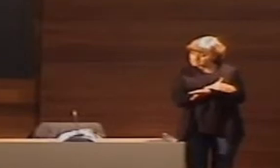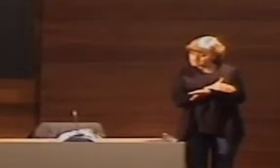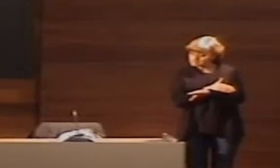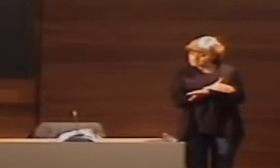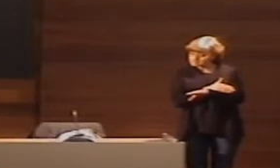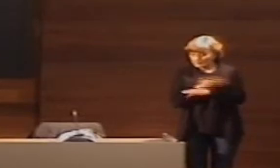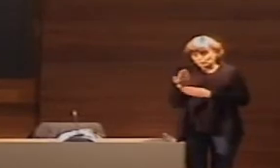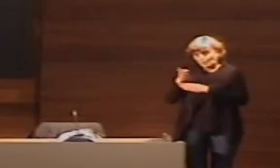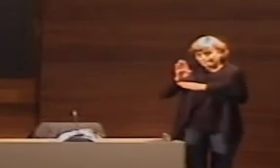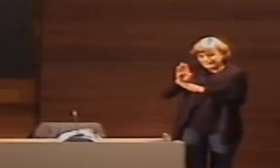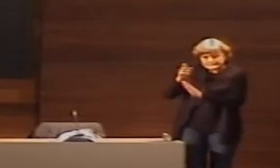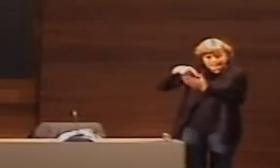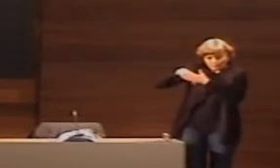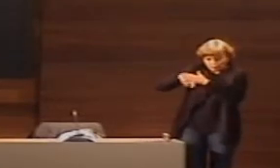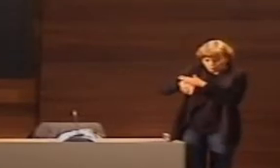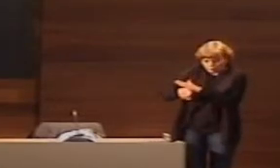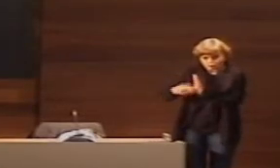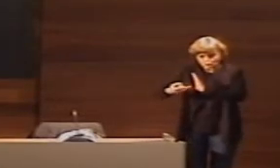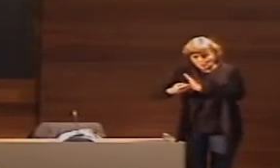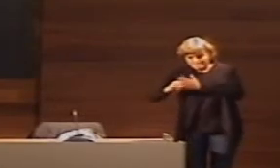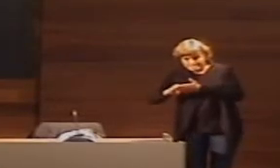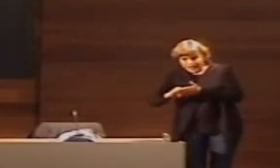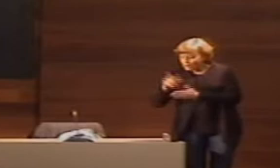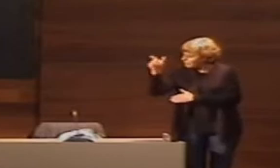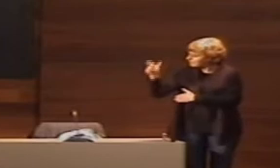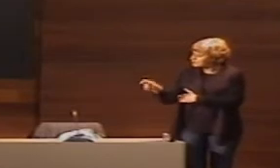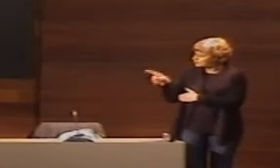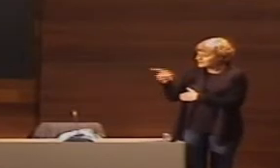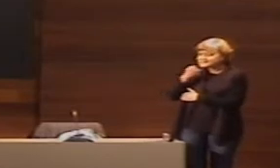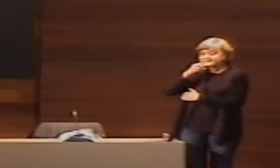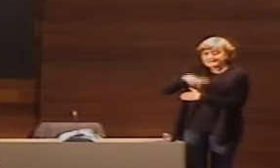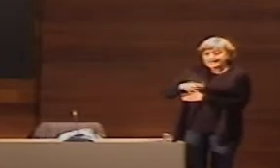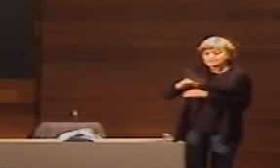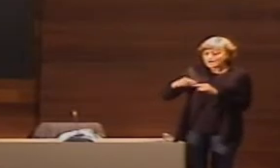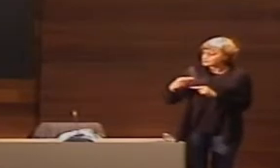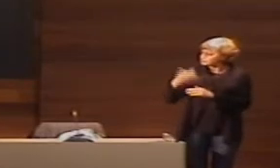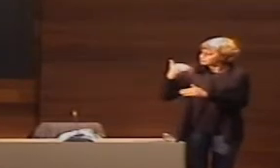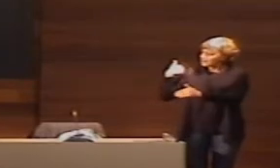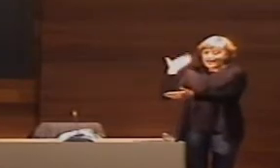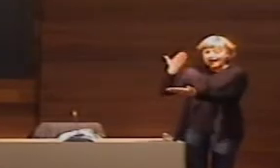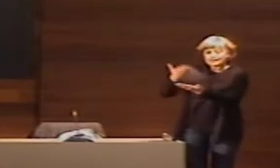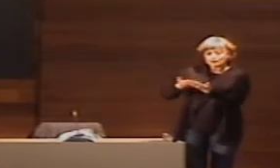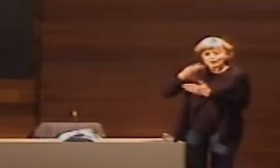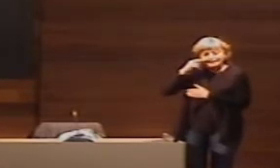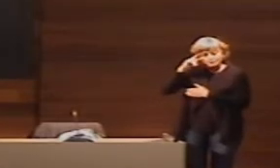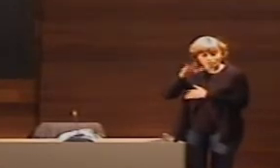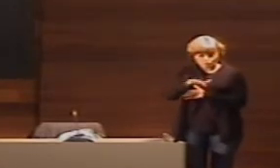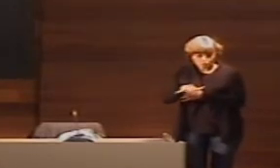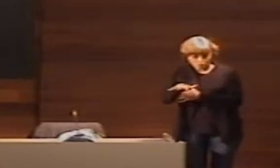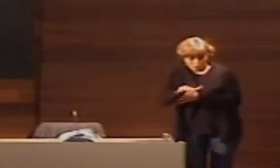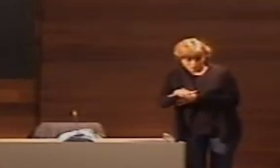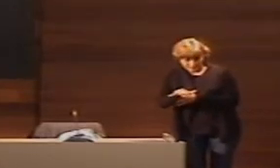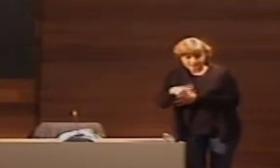Antes de presentar un poco más intensamente o profundamente quién es Ignasi Puig y, sobre todo, su recorrido, quiero aprovechar la mención para